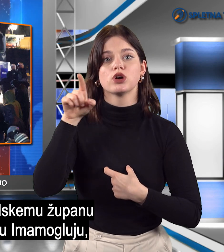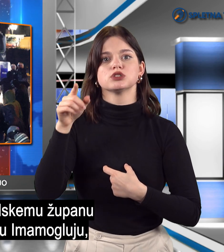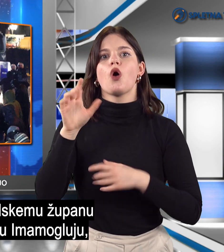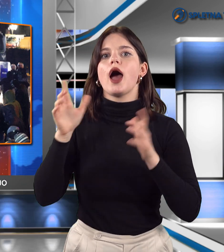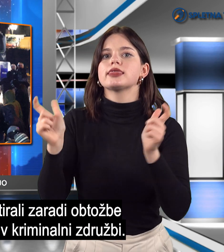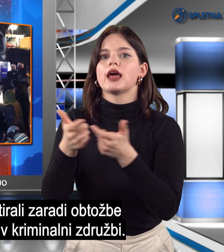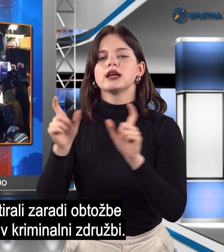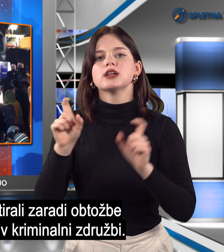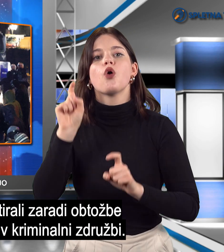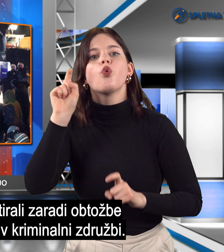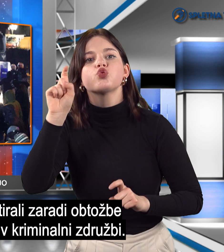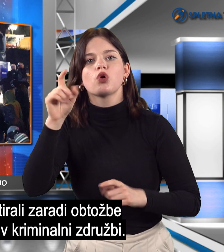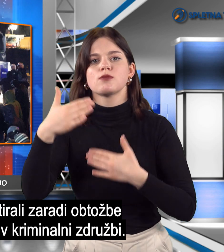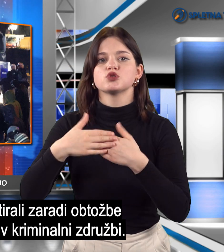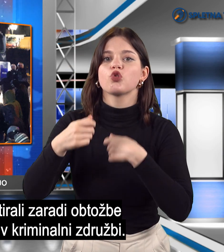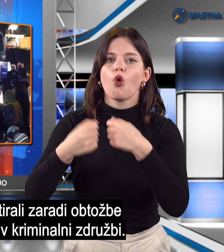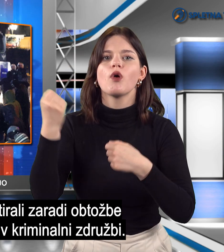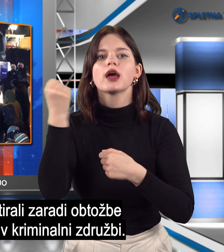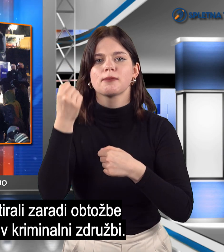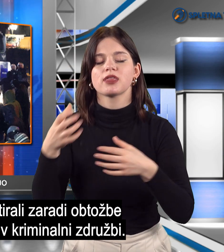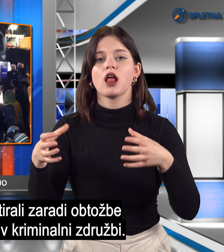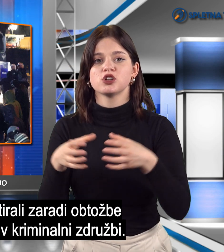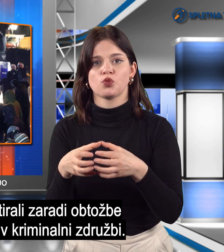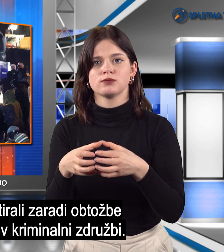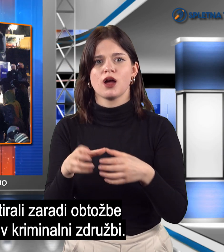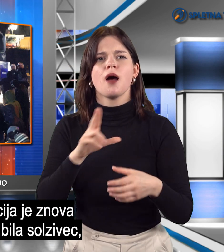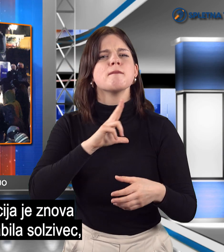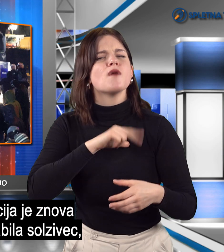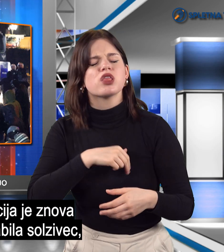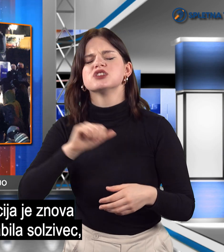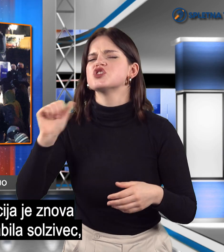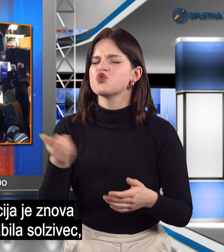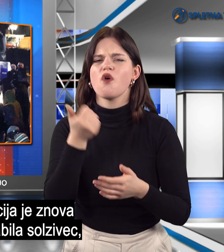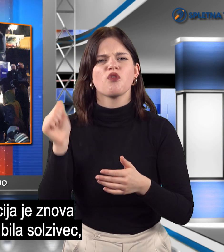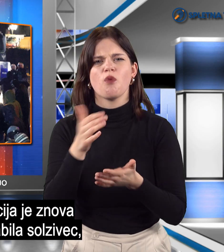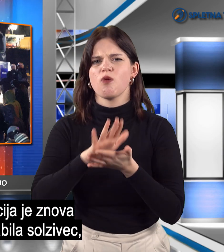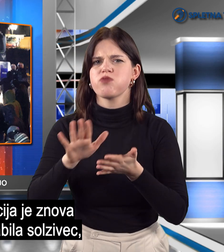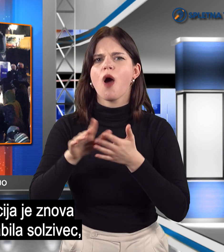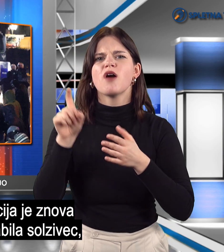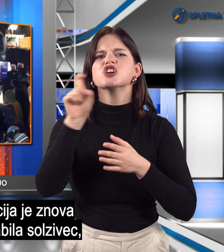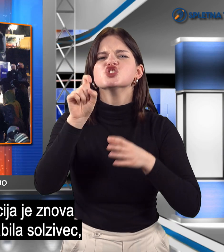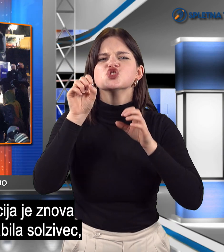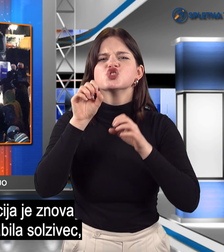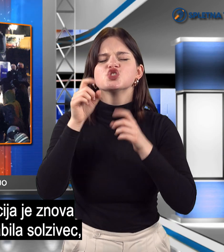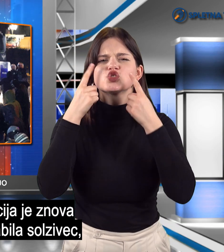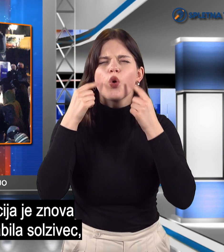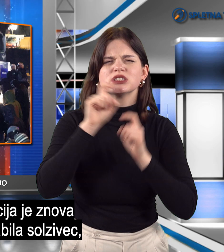Ekremu Imamogluju, ki so ga aretirali zaradi obtožbe sodelovanja v kriminalni združbi. Policija je znova